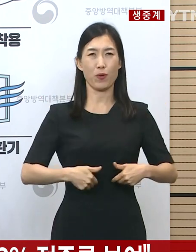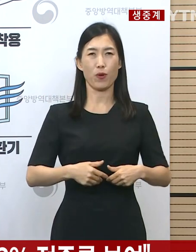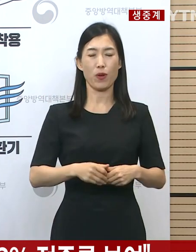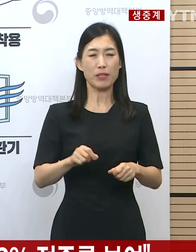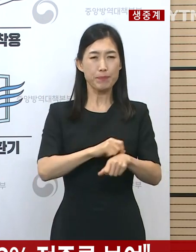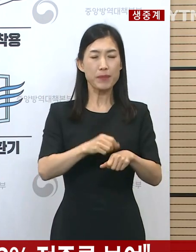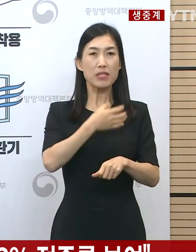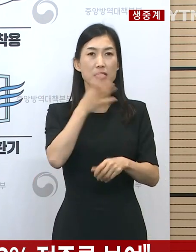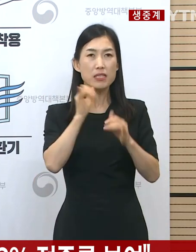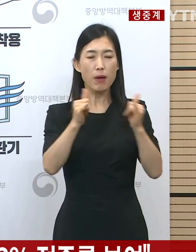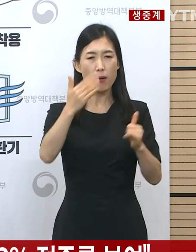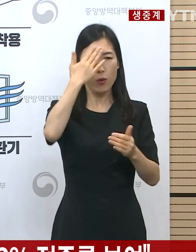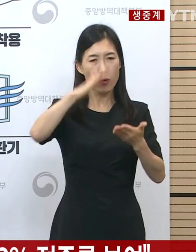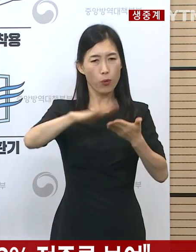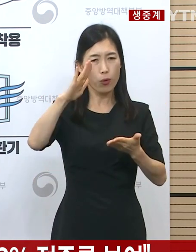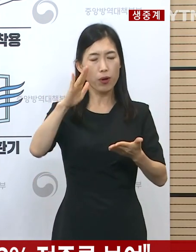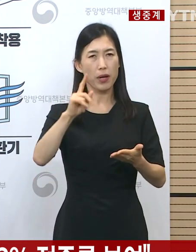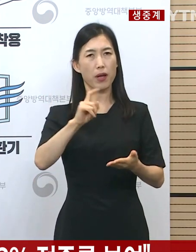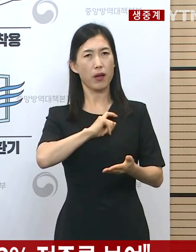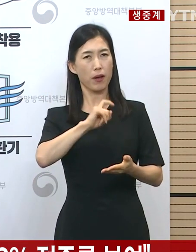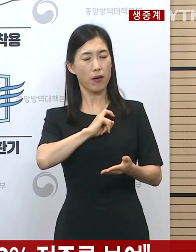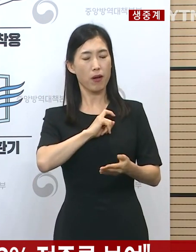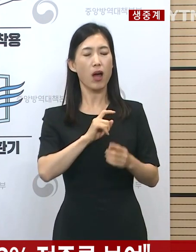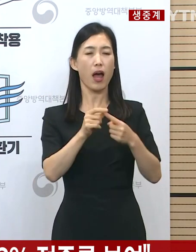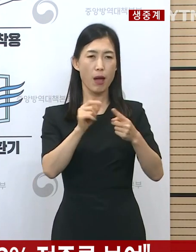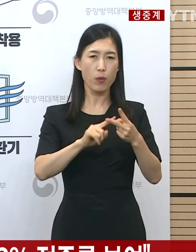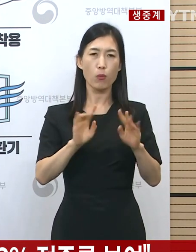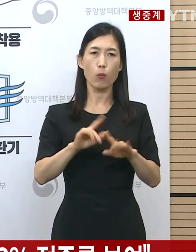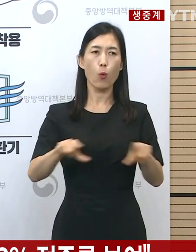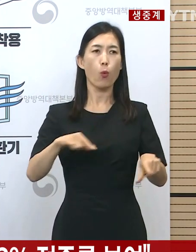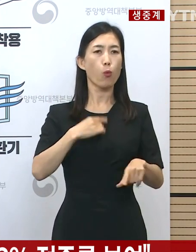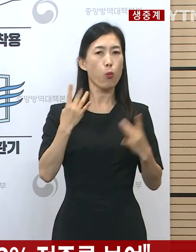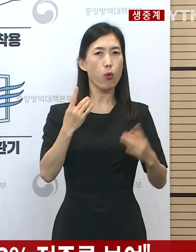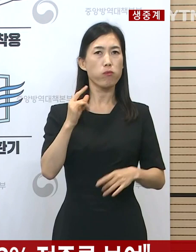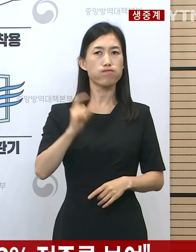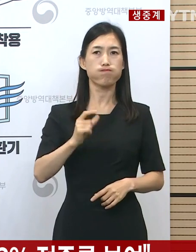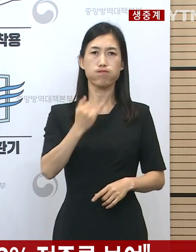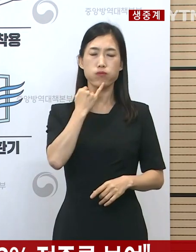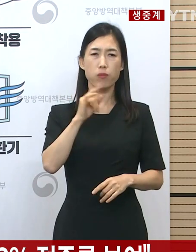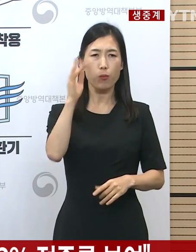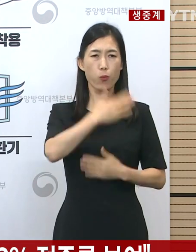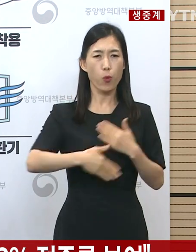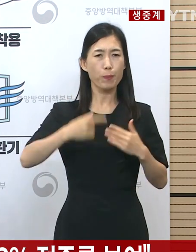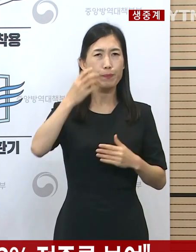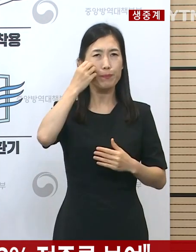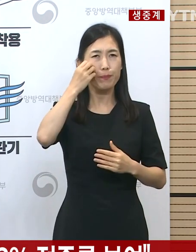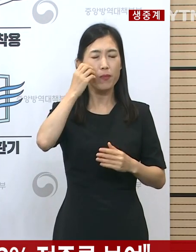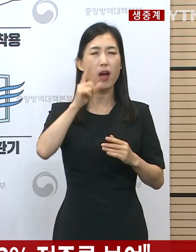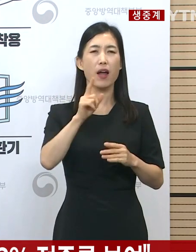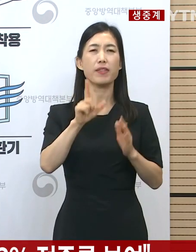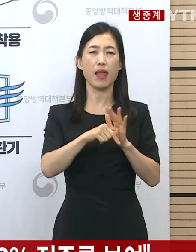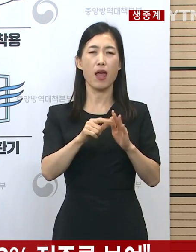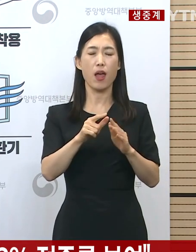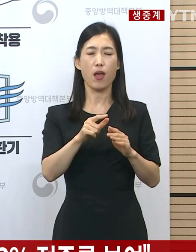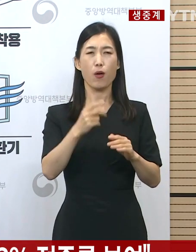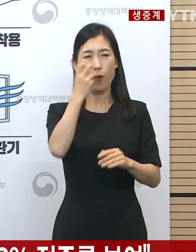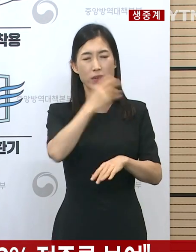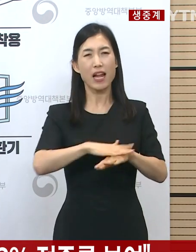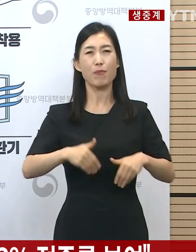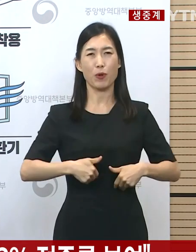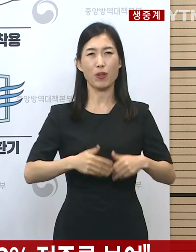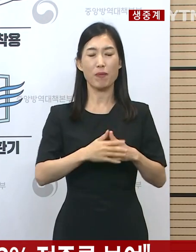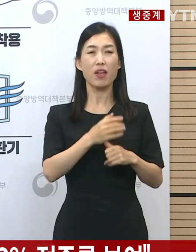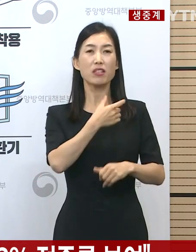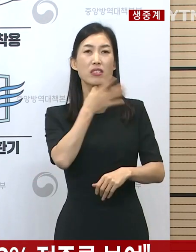고열이 있거나 평소와 다른 신체 증상이 나타나면 도움을 받으실 수 있도록 혼자 계시지 않도록 보호자들께서